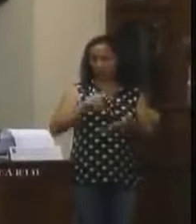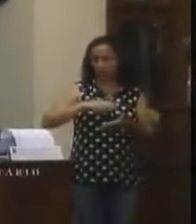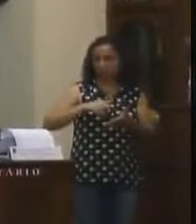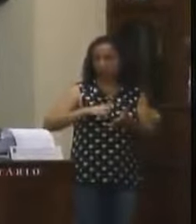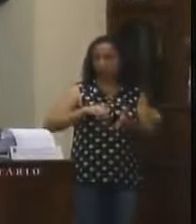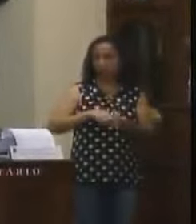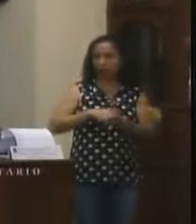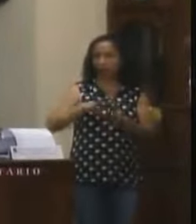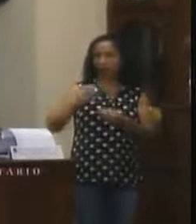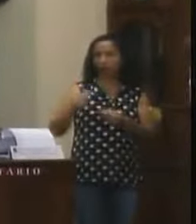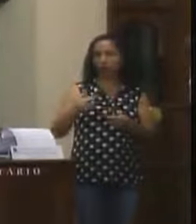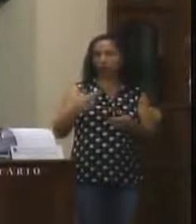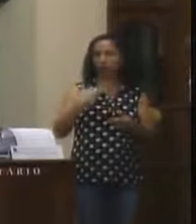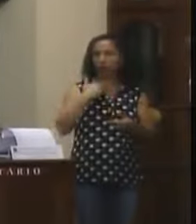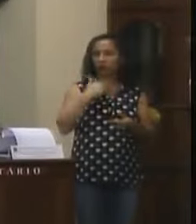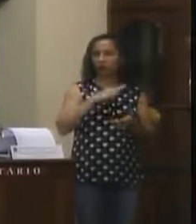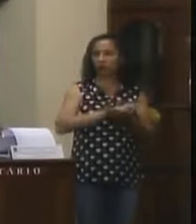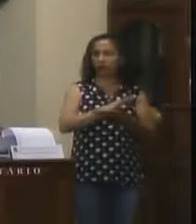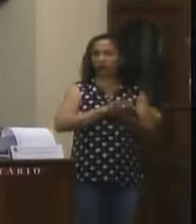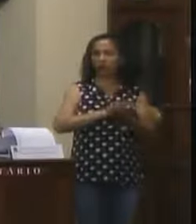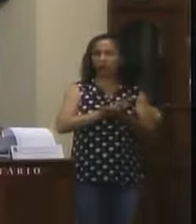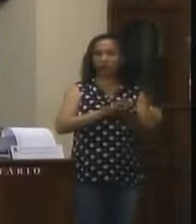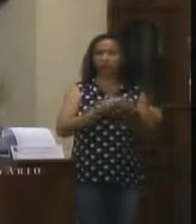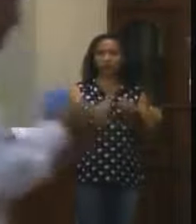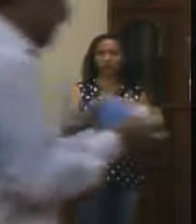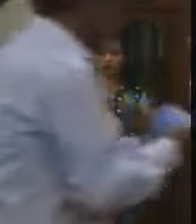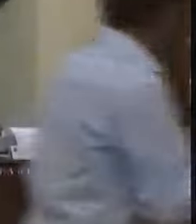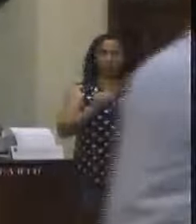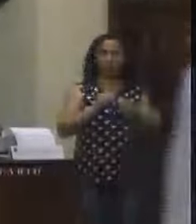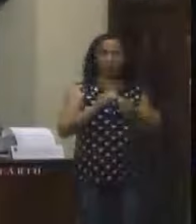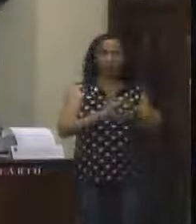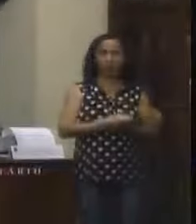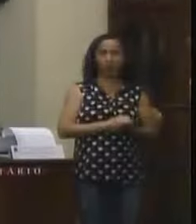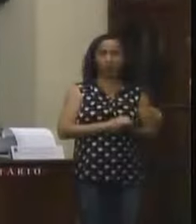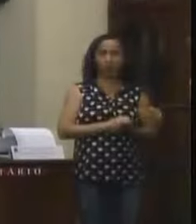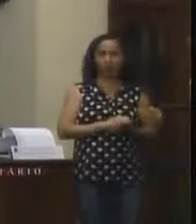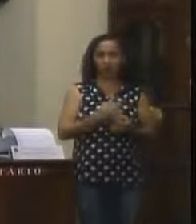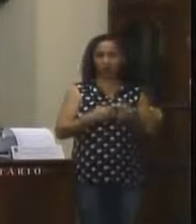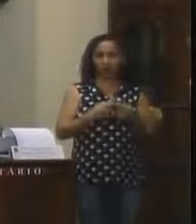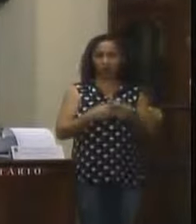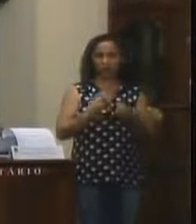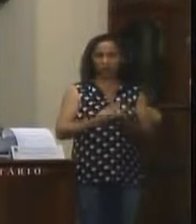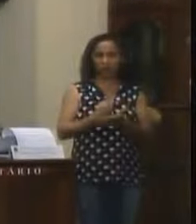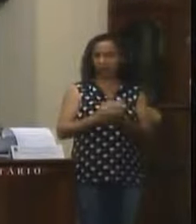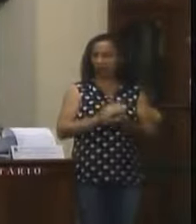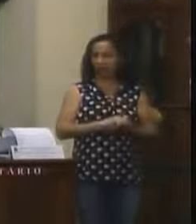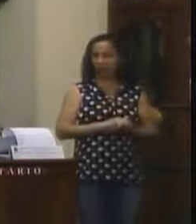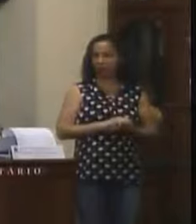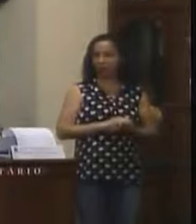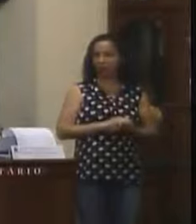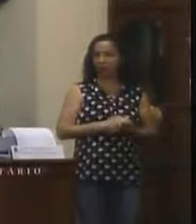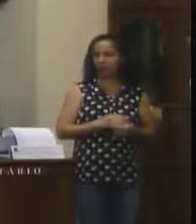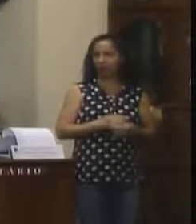constitucional, não apresentando nenhum vício de iniciativa e competência, tendo seguido estritamente o rito procedimental, tendo o nobre edil competência legislativa para ser